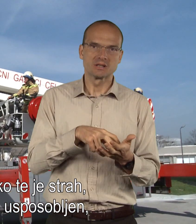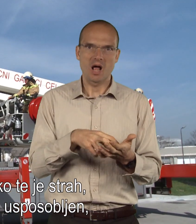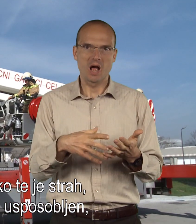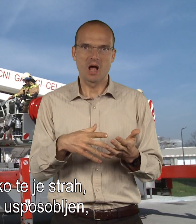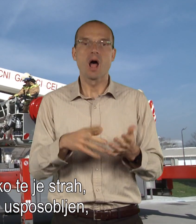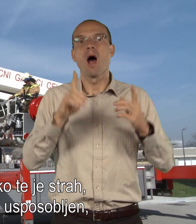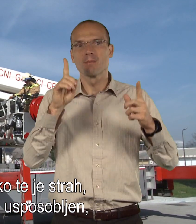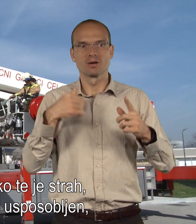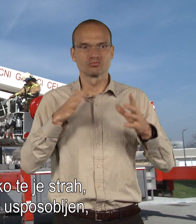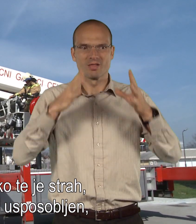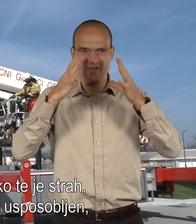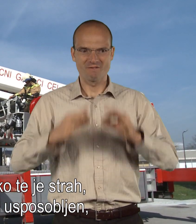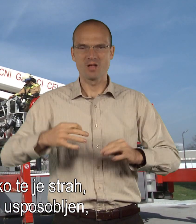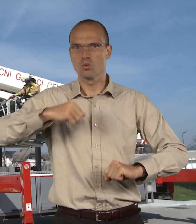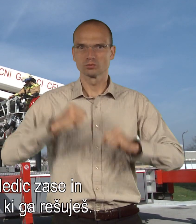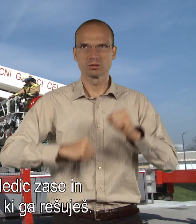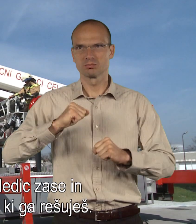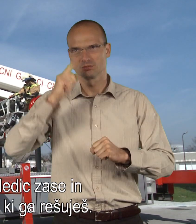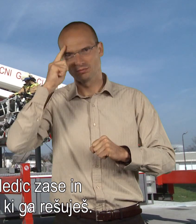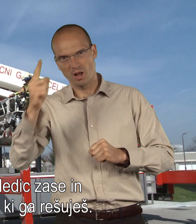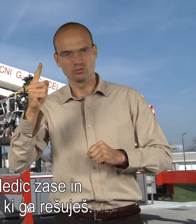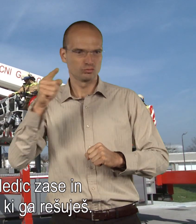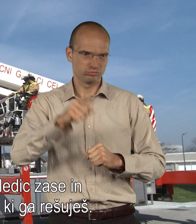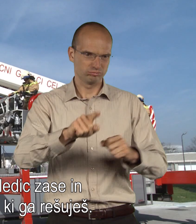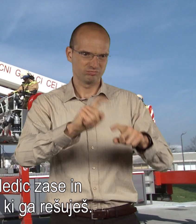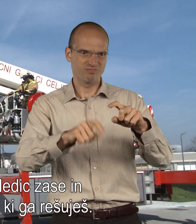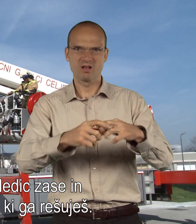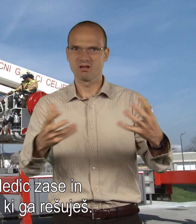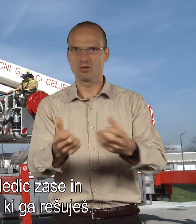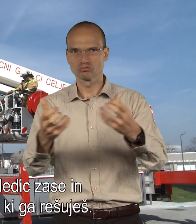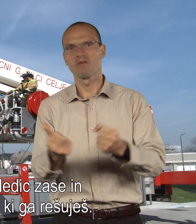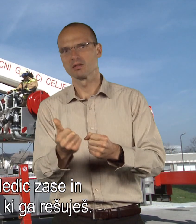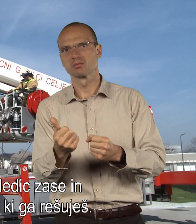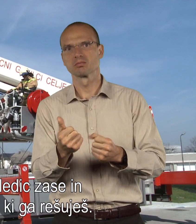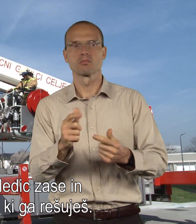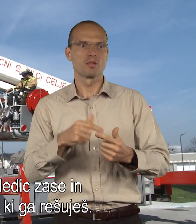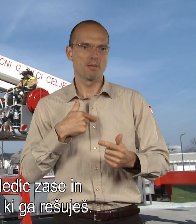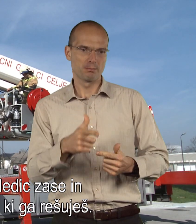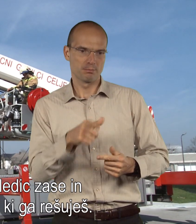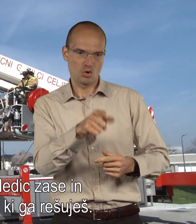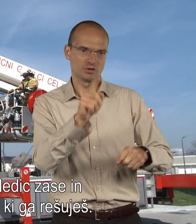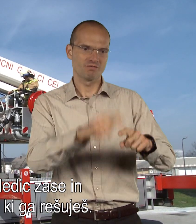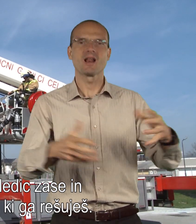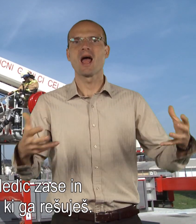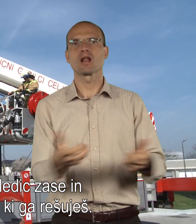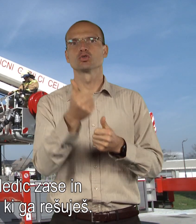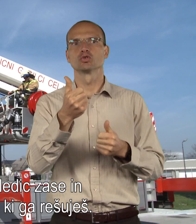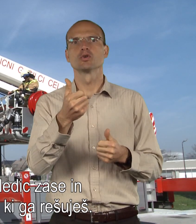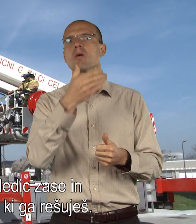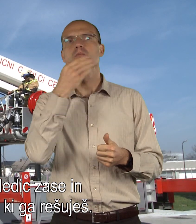strah, ampak ker si pač toliko usposobljen za te stvari, pač rešiš to stvar